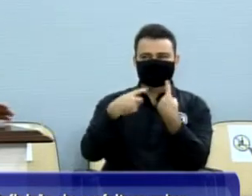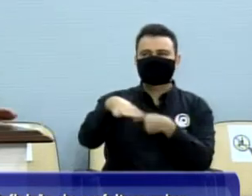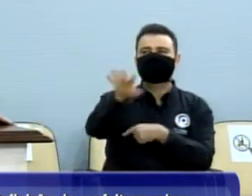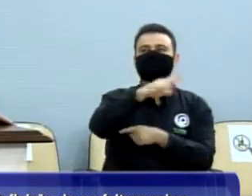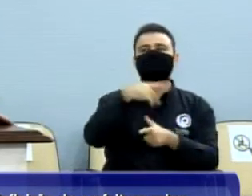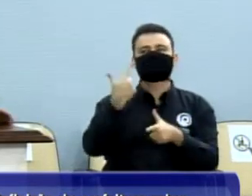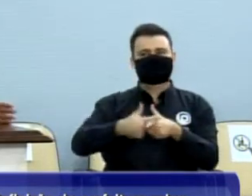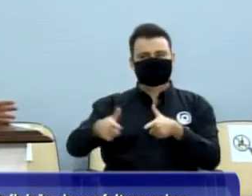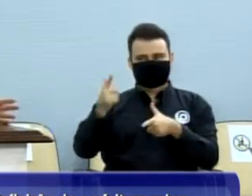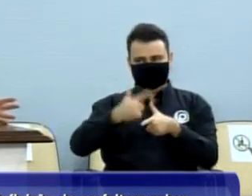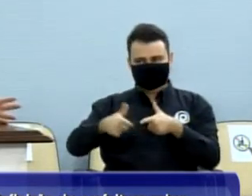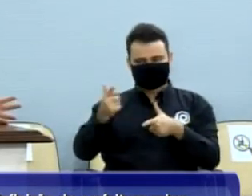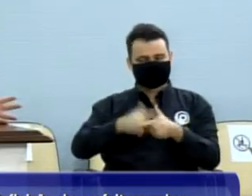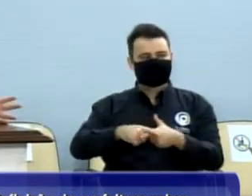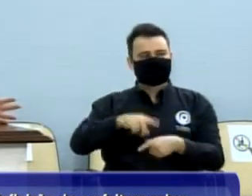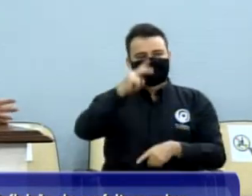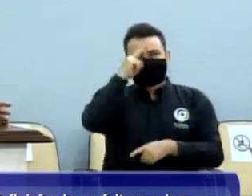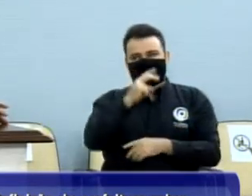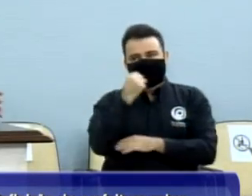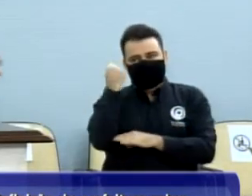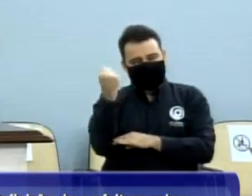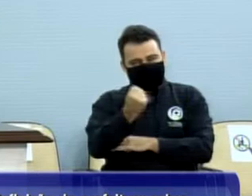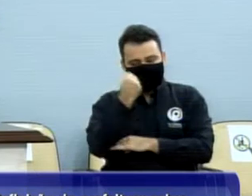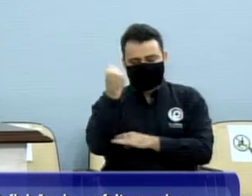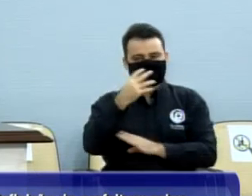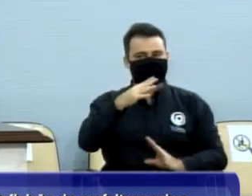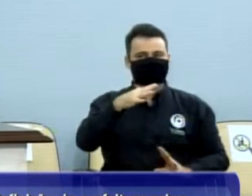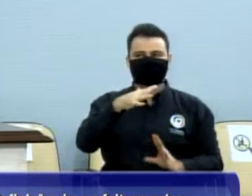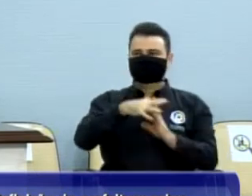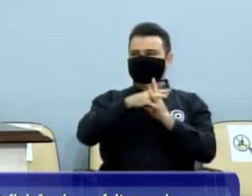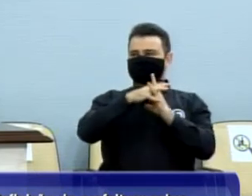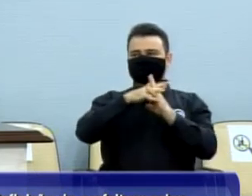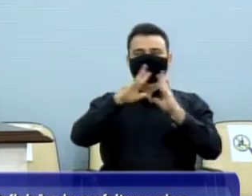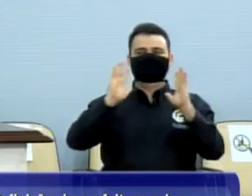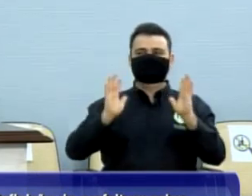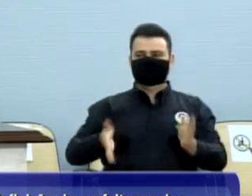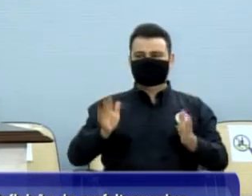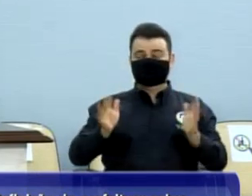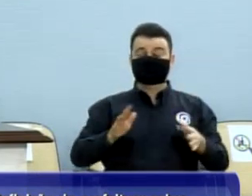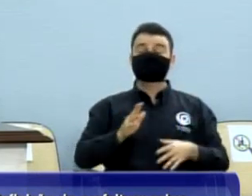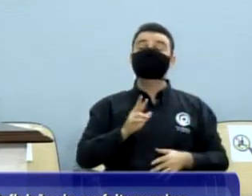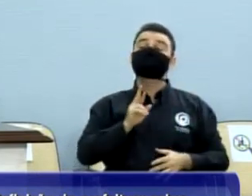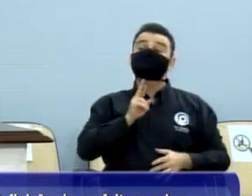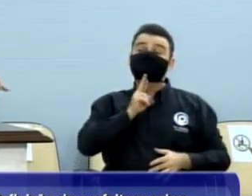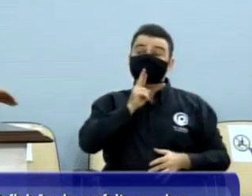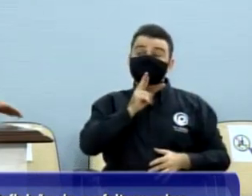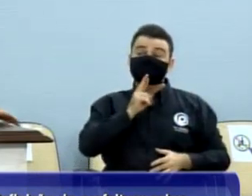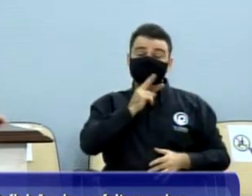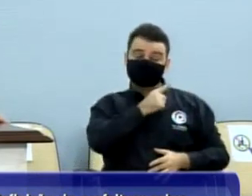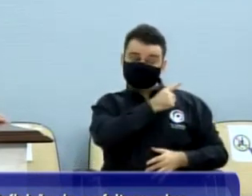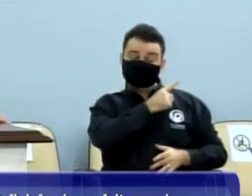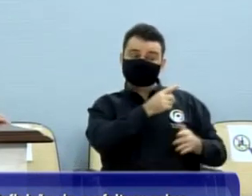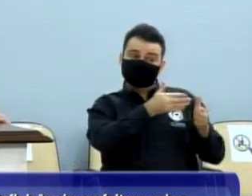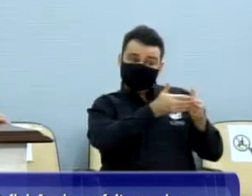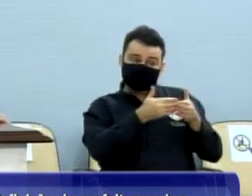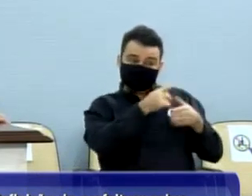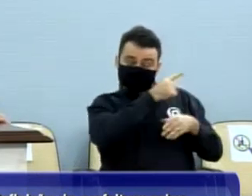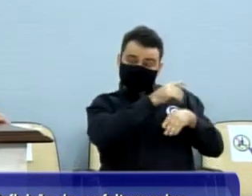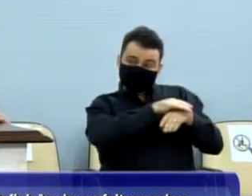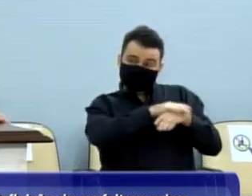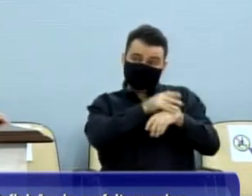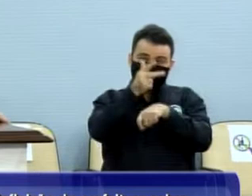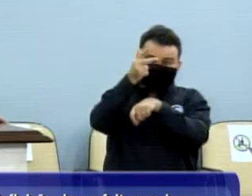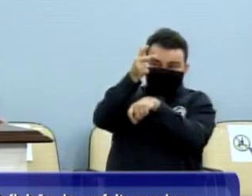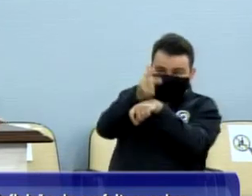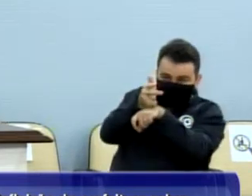que passou já do limite. Eu queria pedir, o Robson Risco, que sempre está filmando, está fazendo as coisas lá, mas